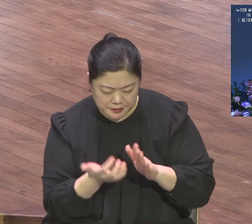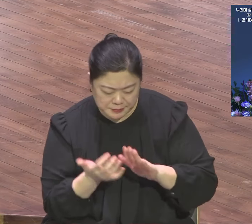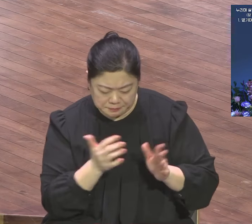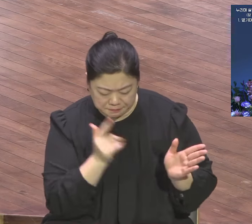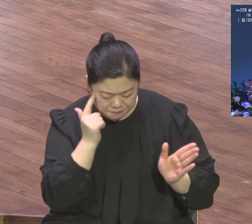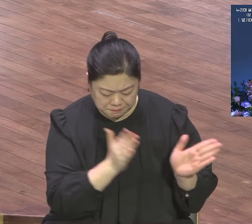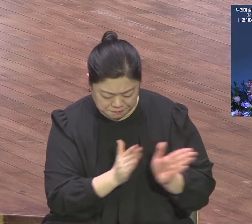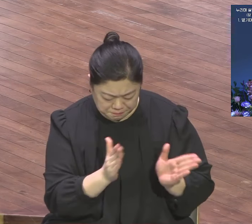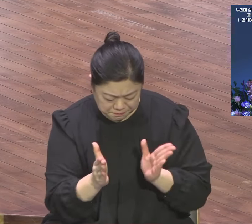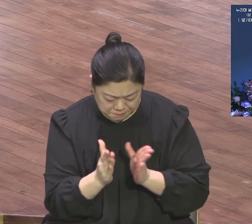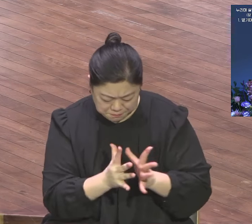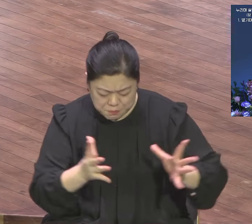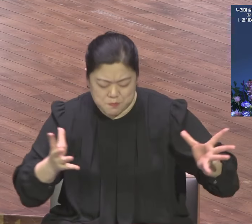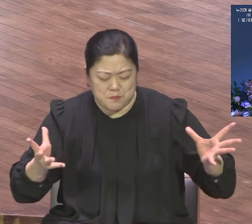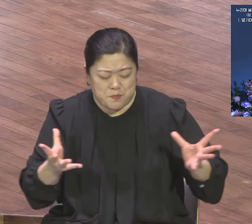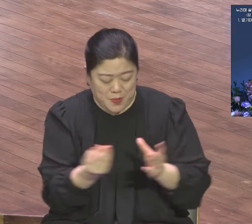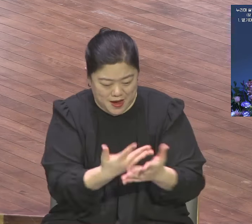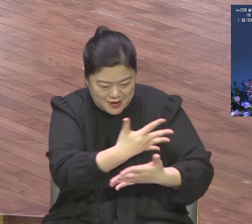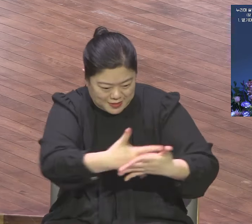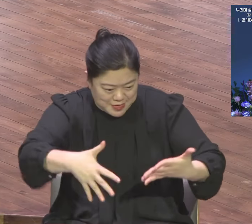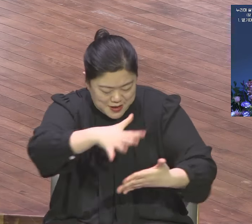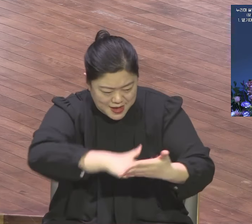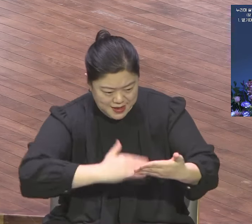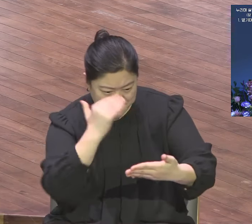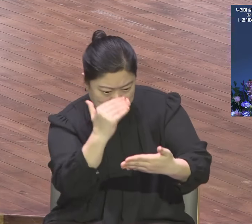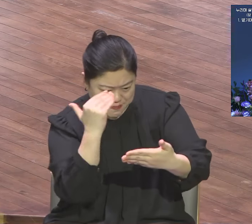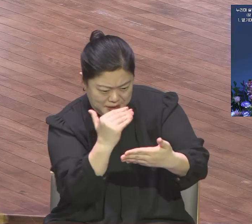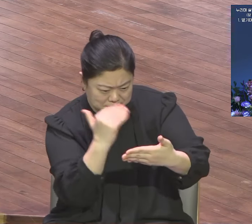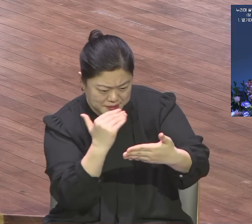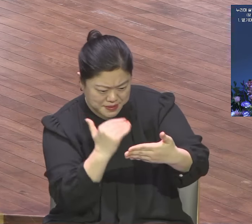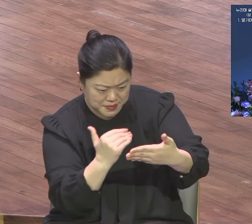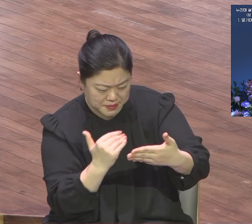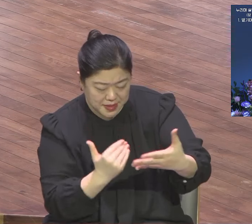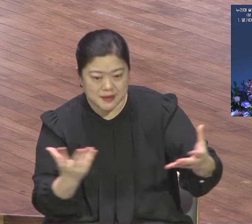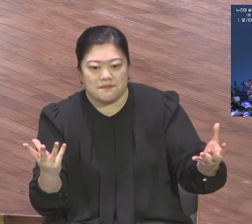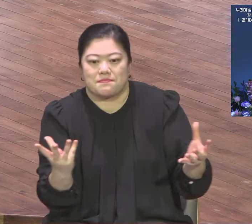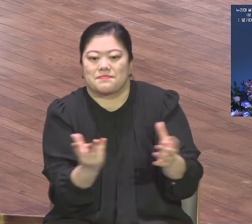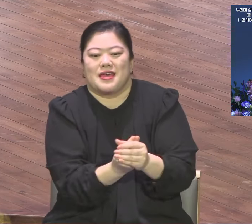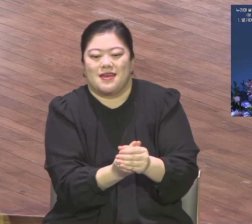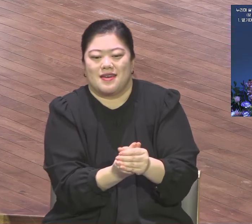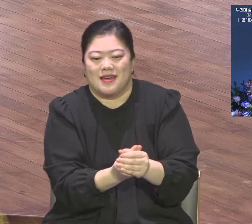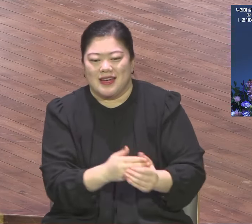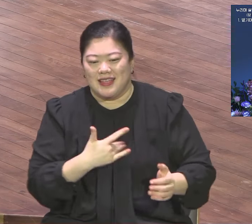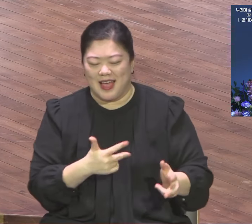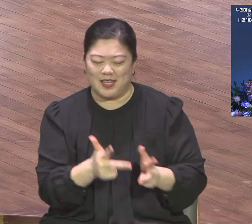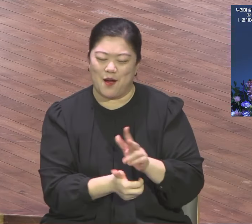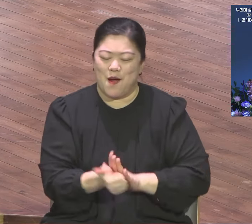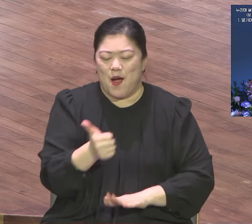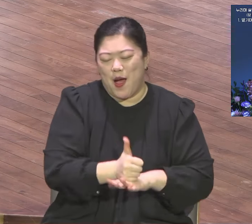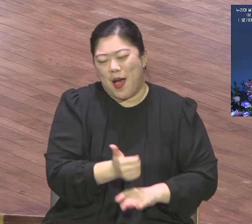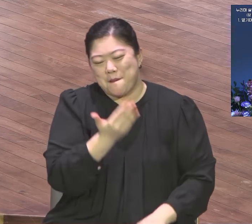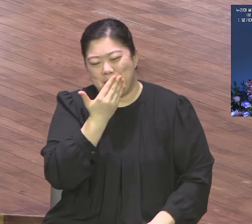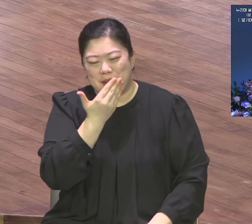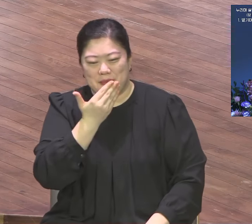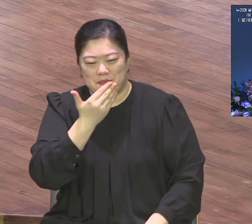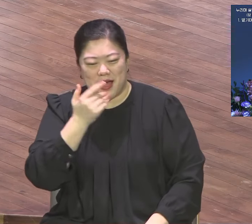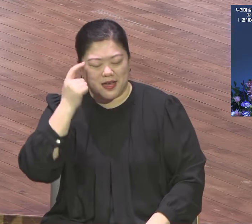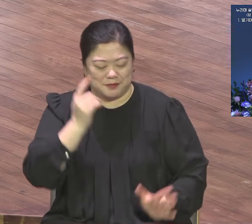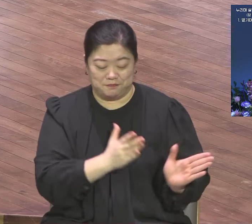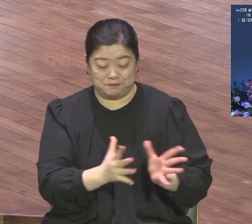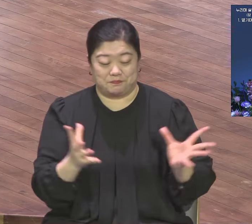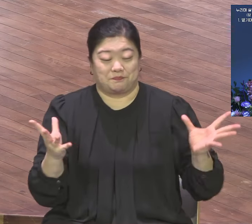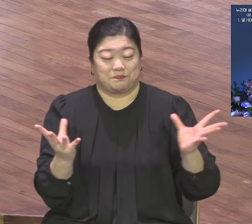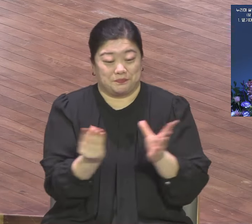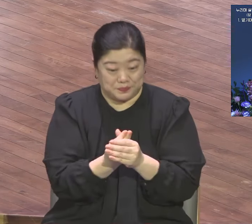확실하게 마스터 플랜을 완전히 마련해 놓았습니다. 그런데 이런 인간의 계획과